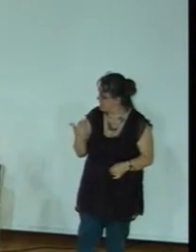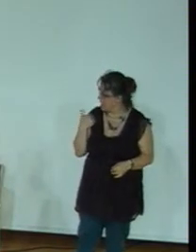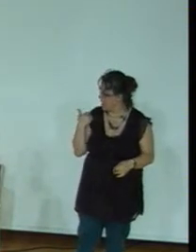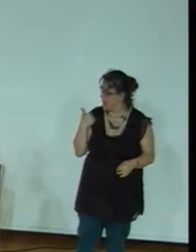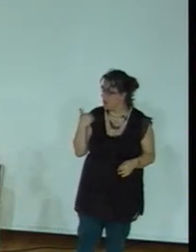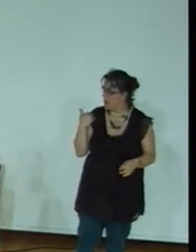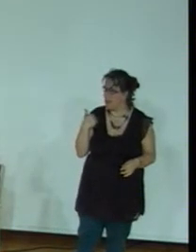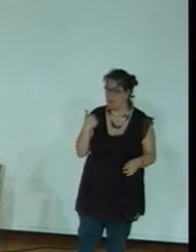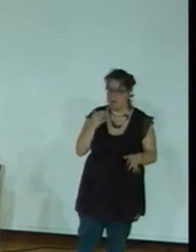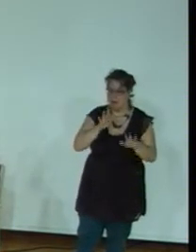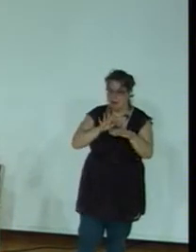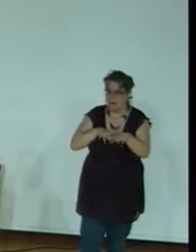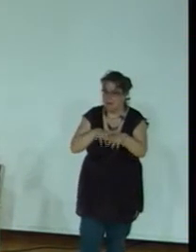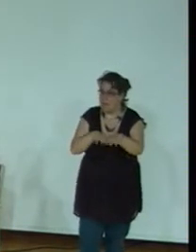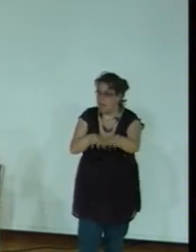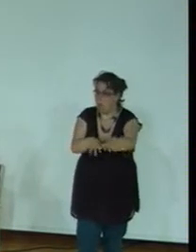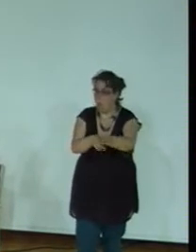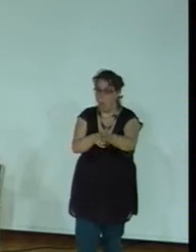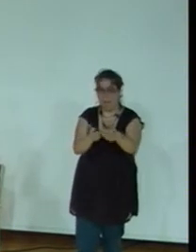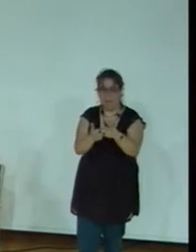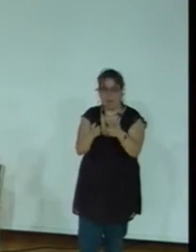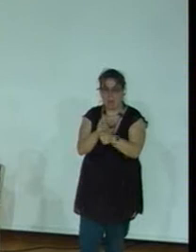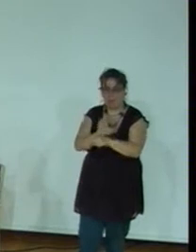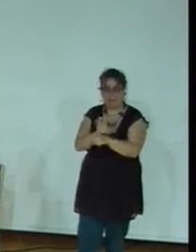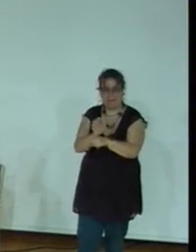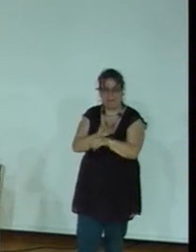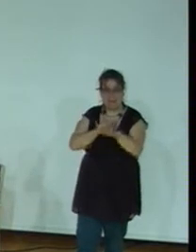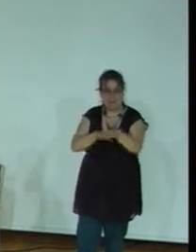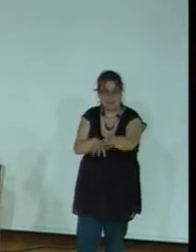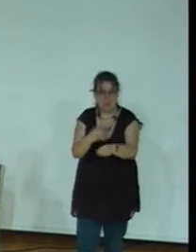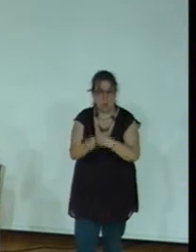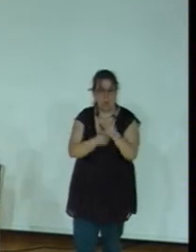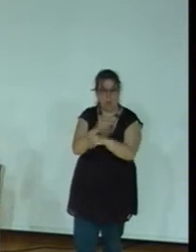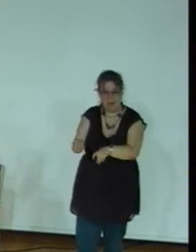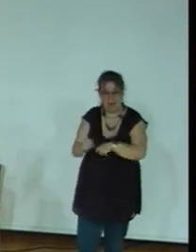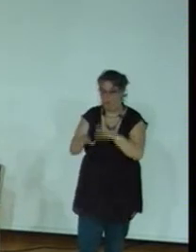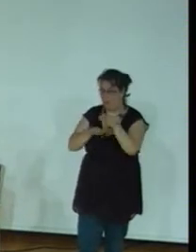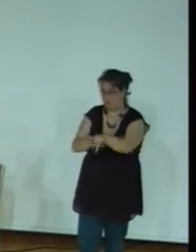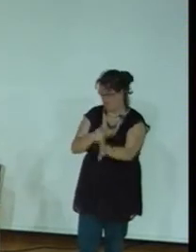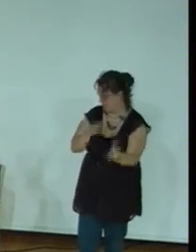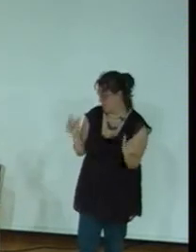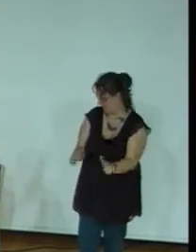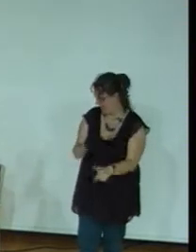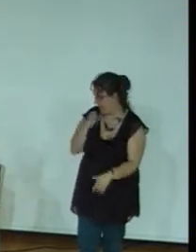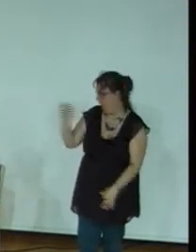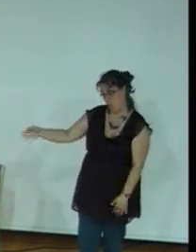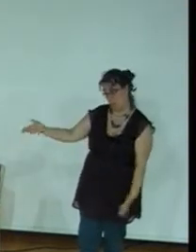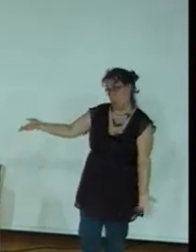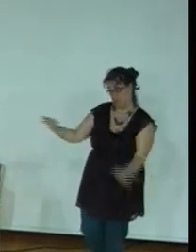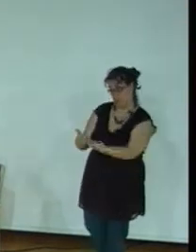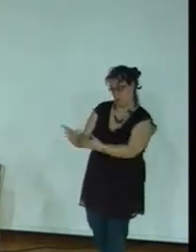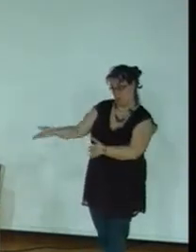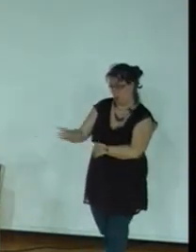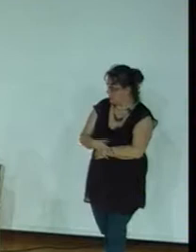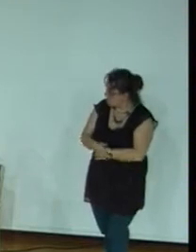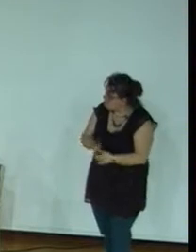manifestations dangereuses de taxis ou d'agriculteurs avec Là, c'est beaucoup plus efficace, oui, ça pour le coup, c'est radical, effectivement. Quoi. C'est, et tu crois qu'ils